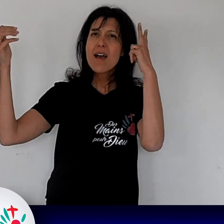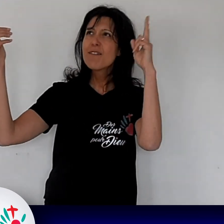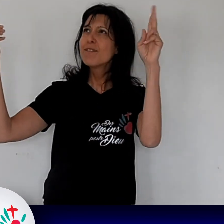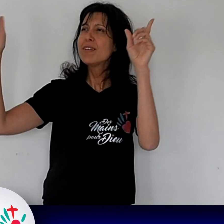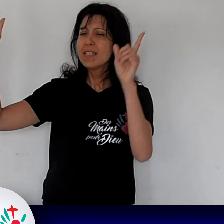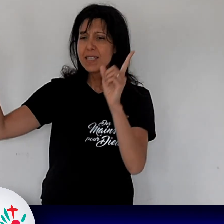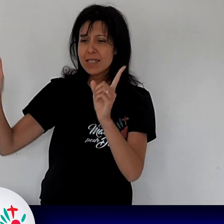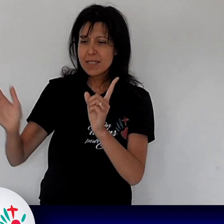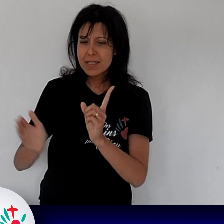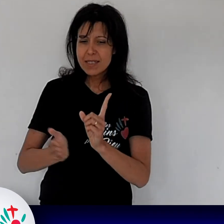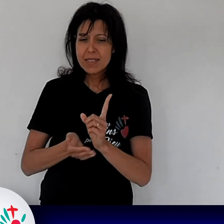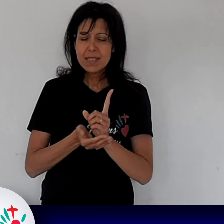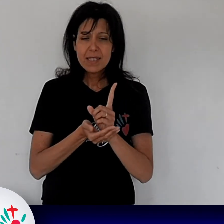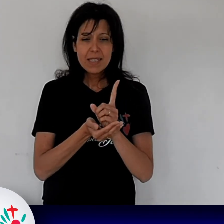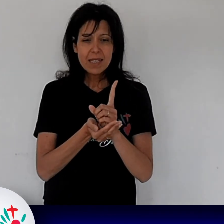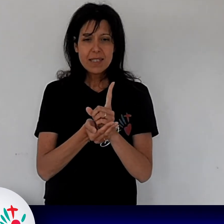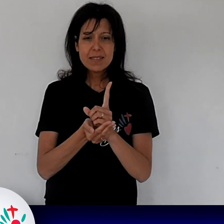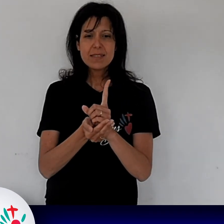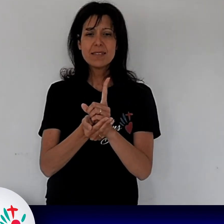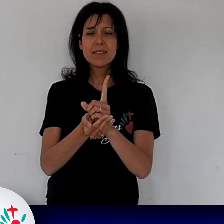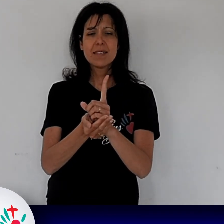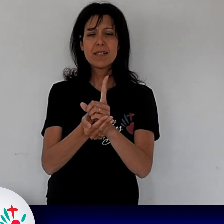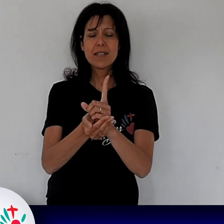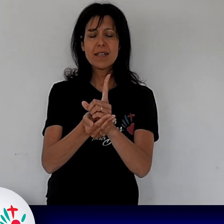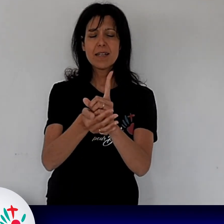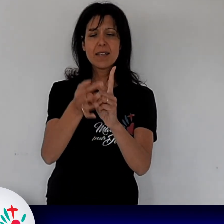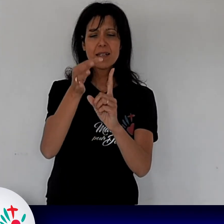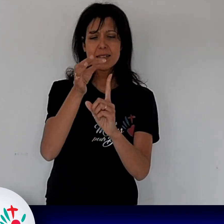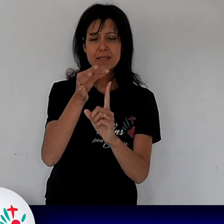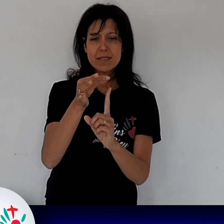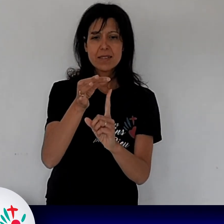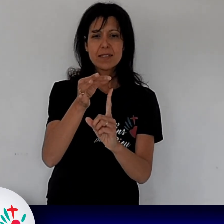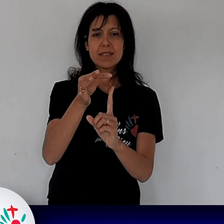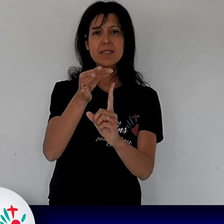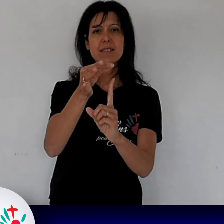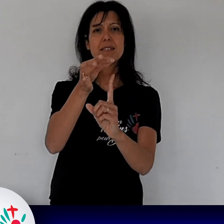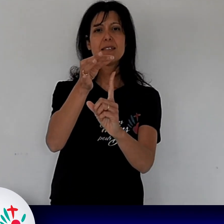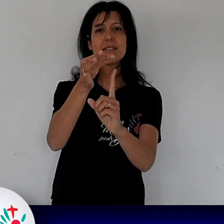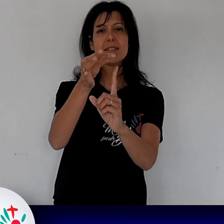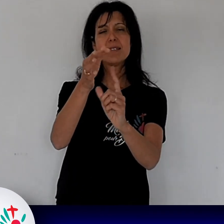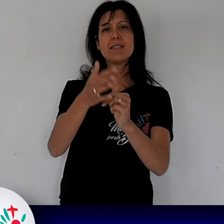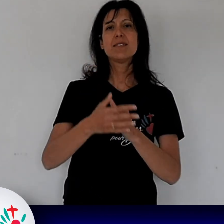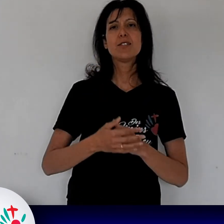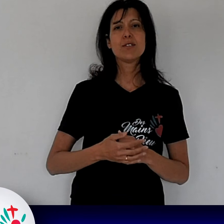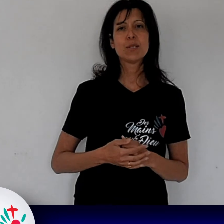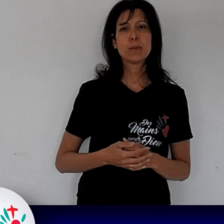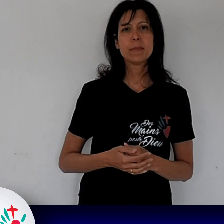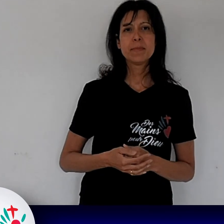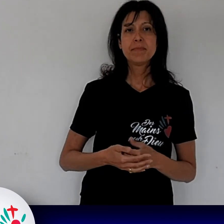il tient ma vie.